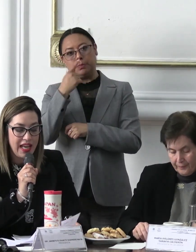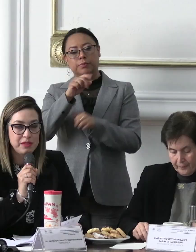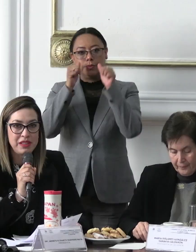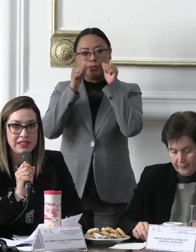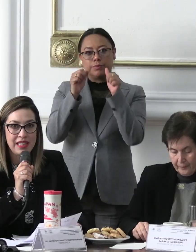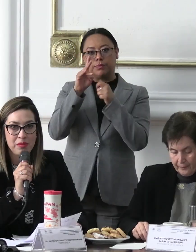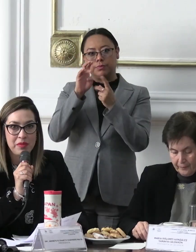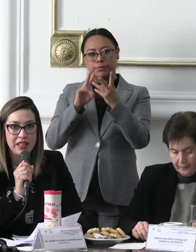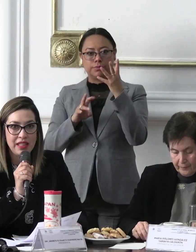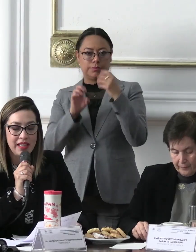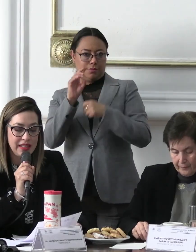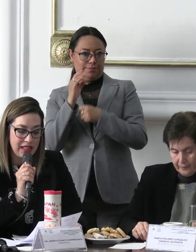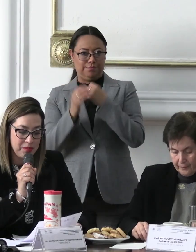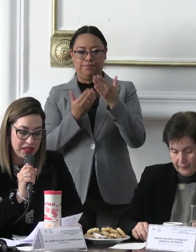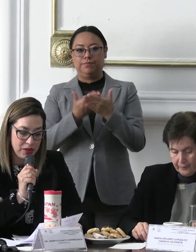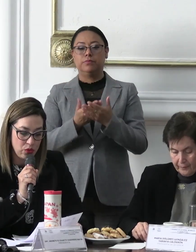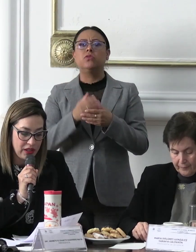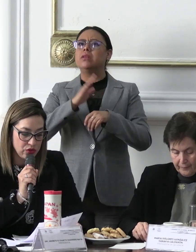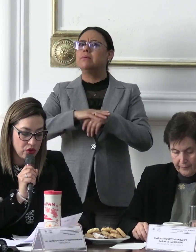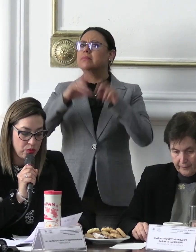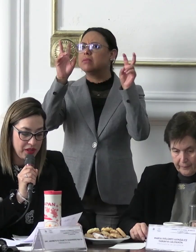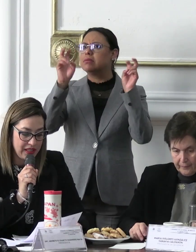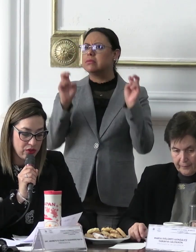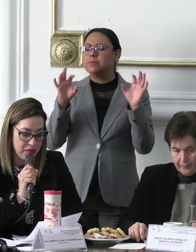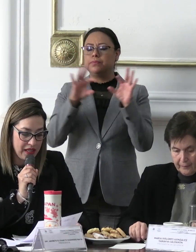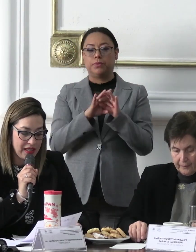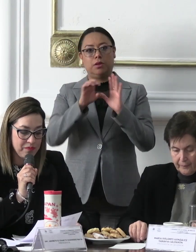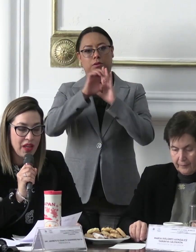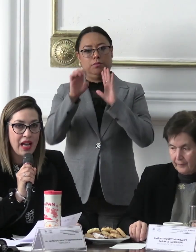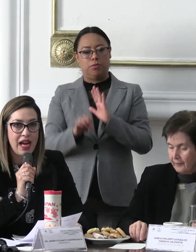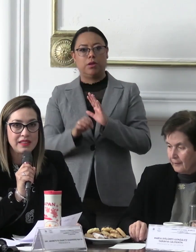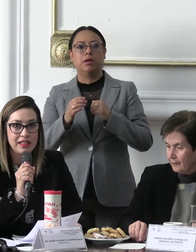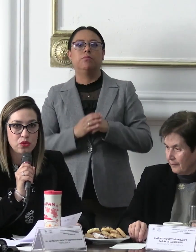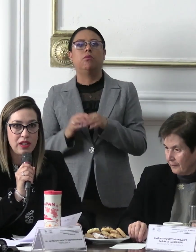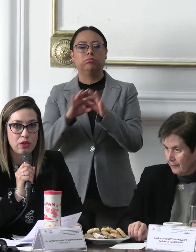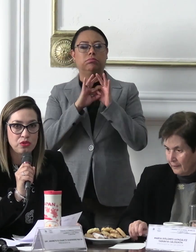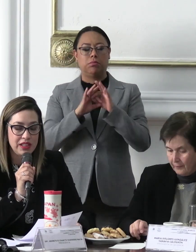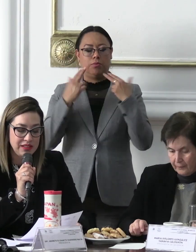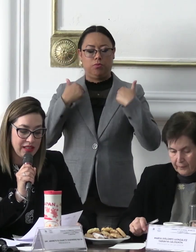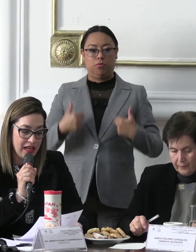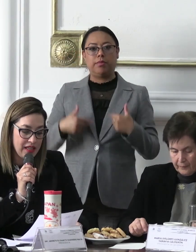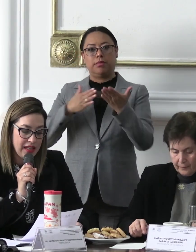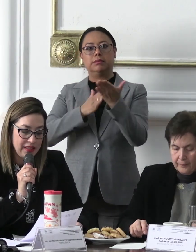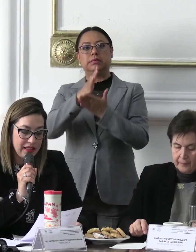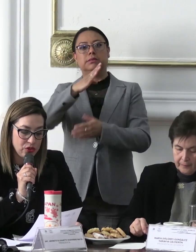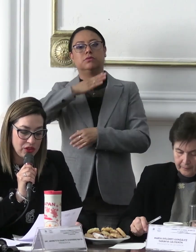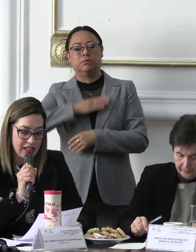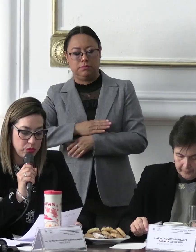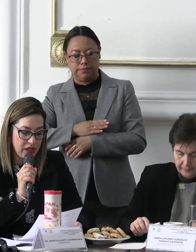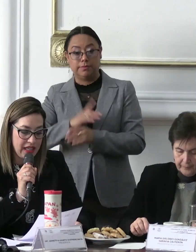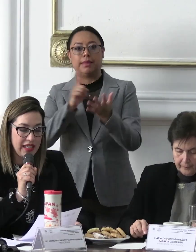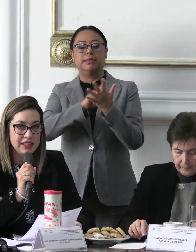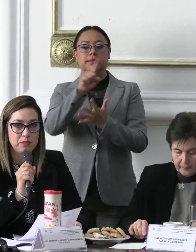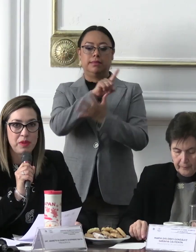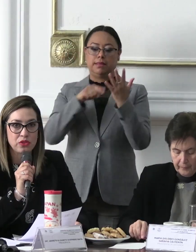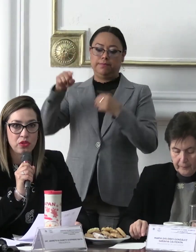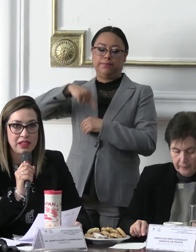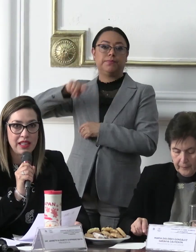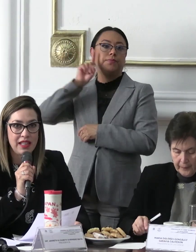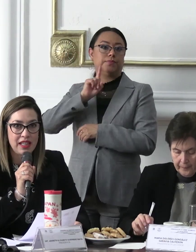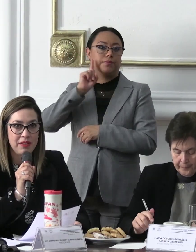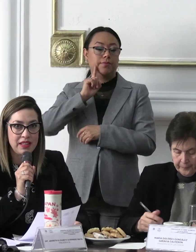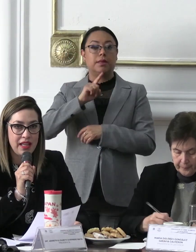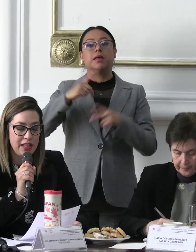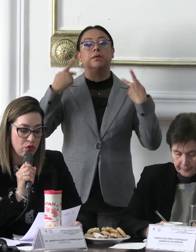servicio, especialmente en temas vinculados con movilidad humana, acceso a la justicia, derechos de las mujeres,